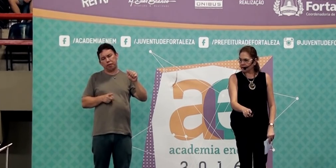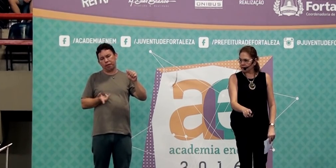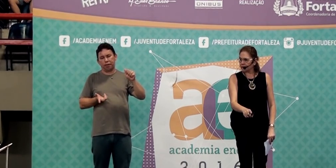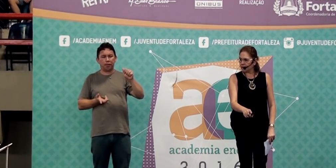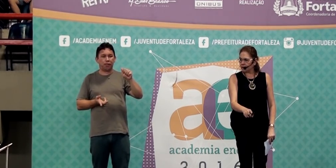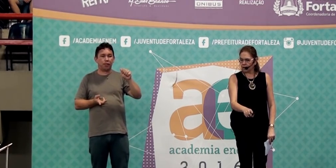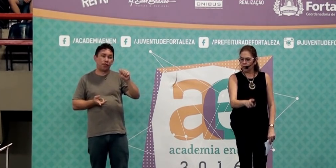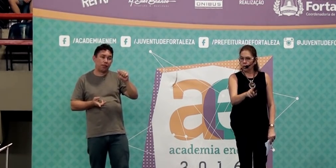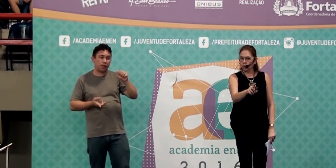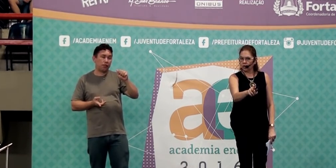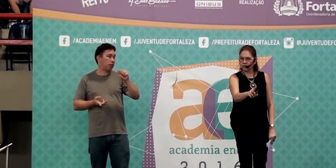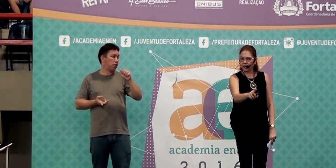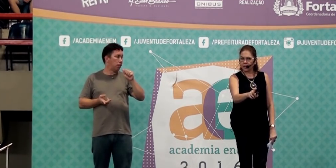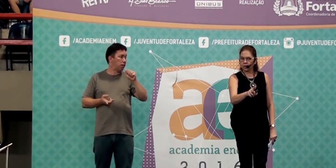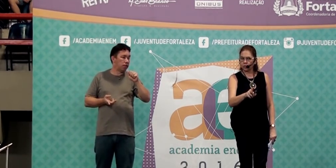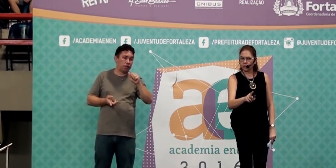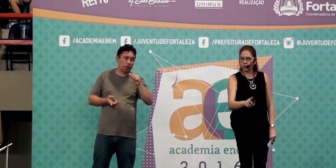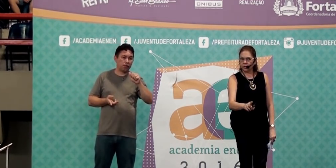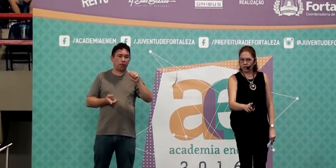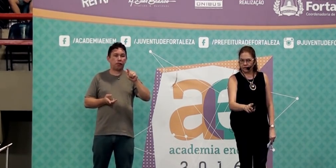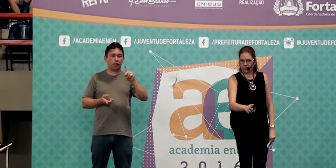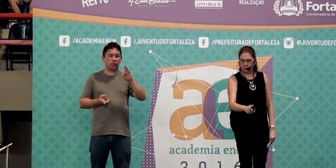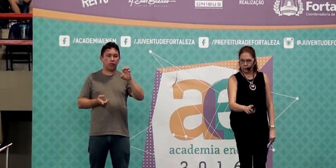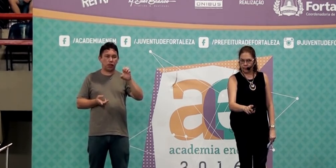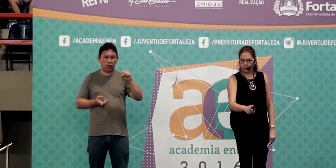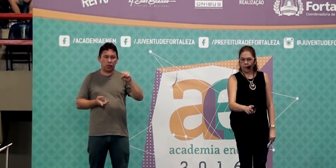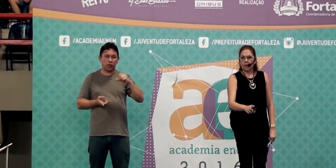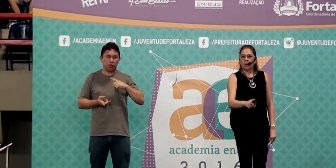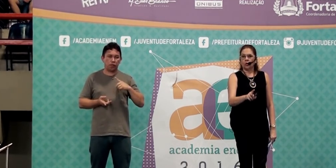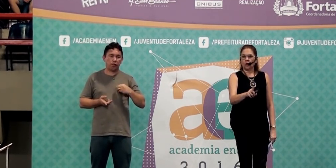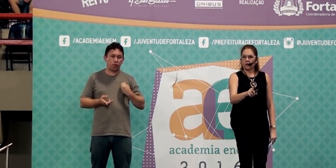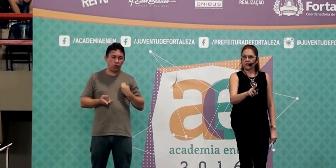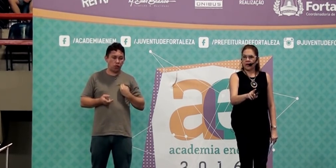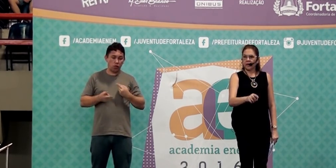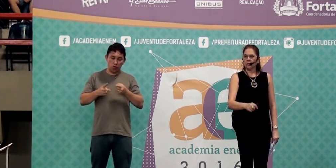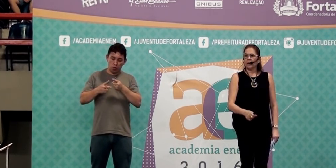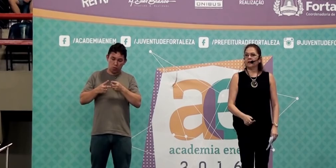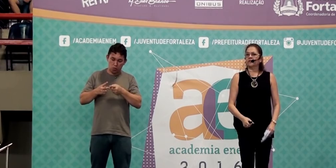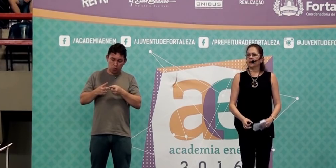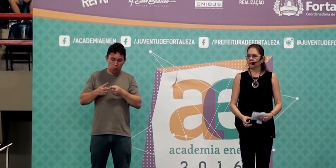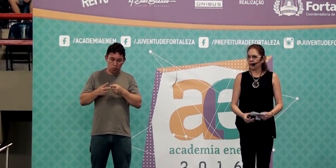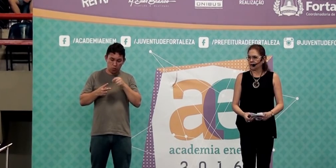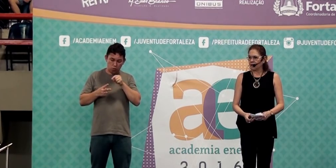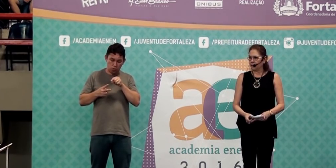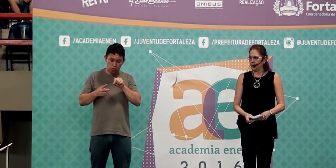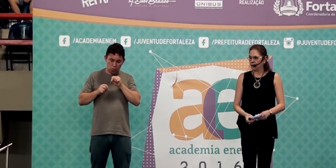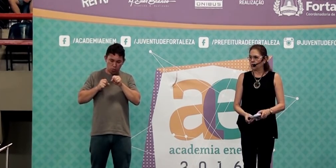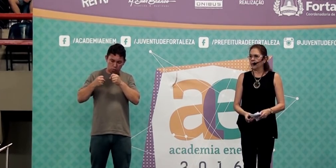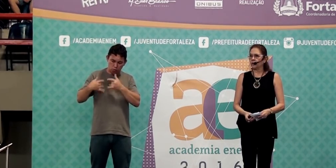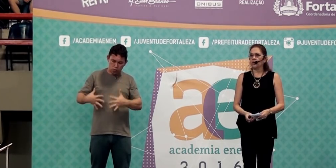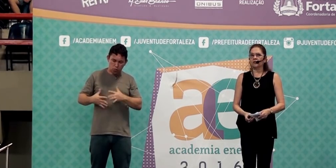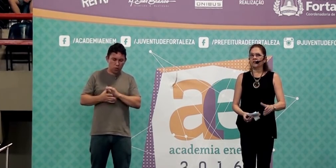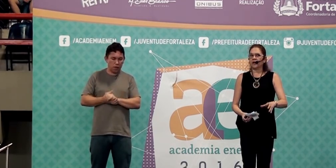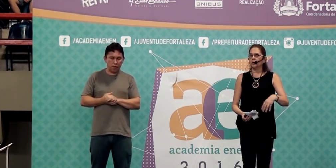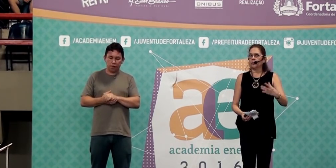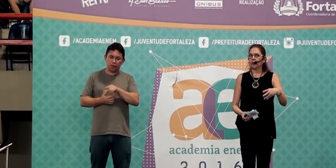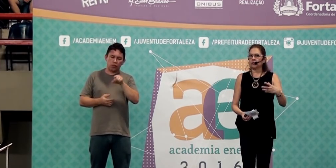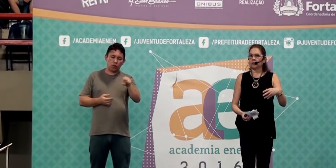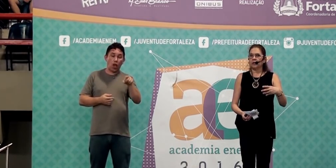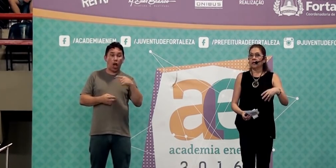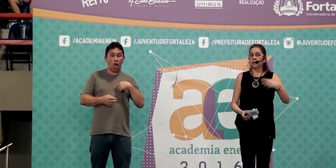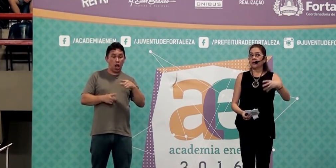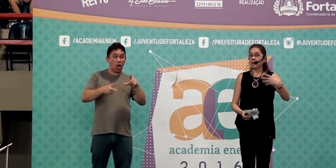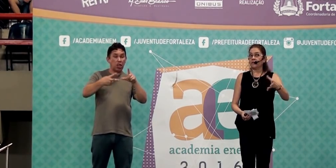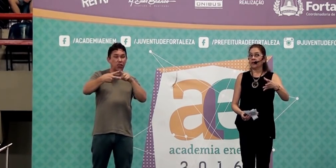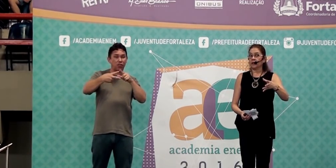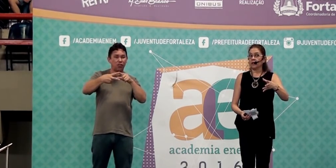agentes dessa sigla, o governo e o indivíduo. O governo, ele fez o detalhamento. Como é que o governo